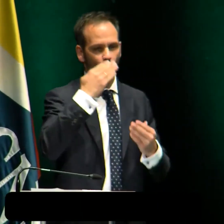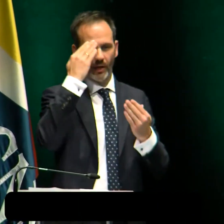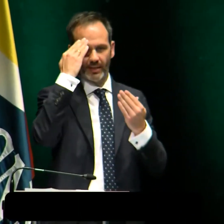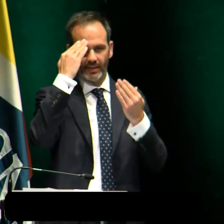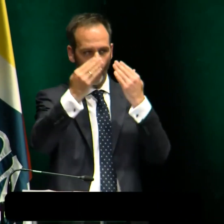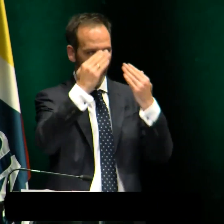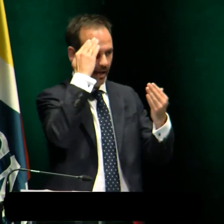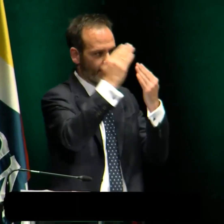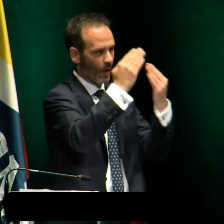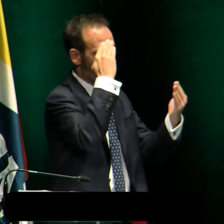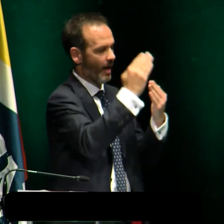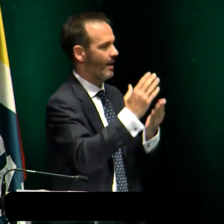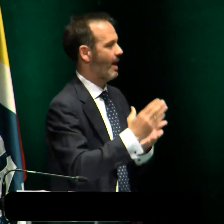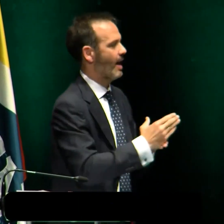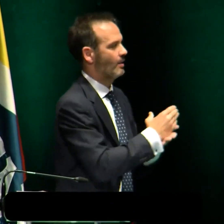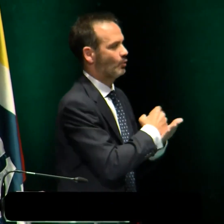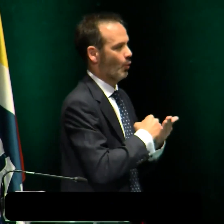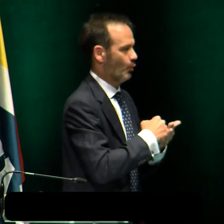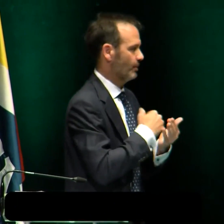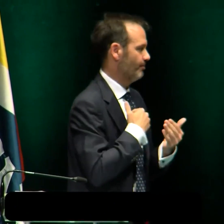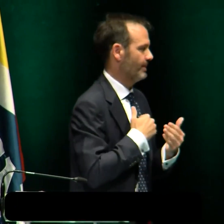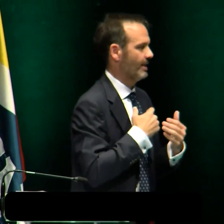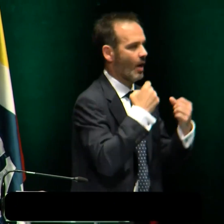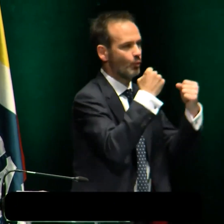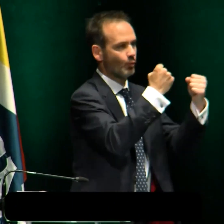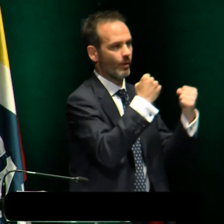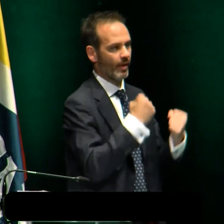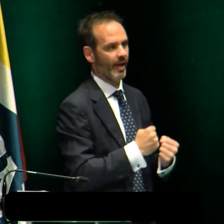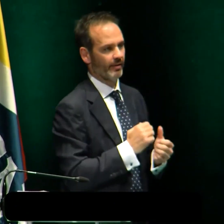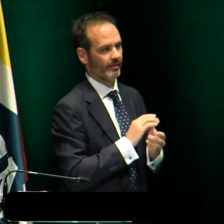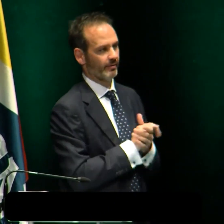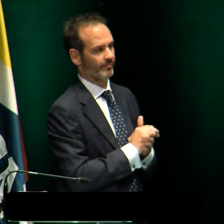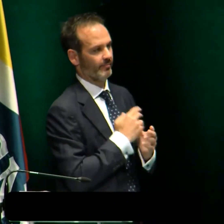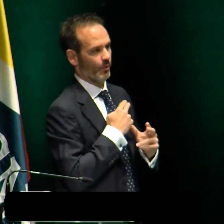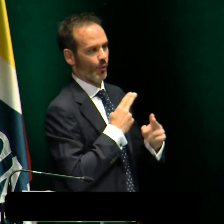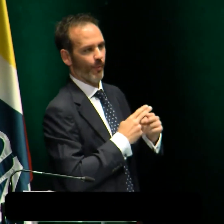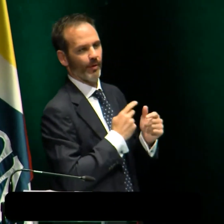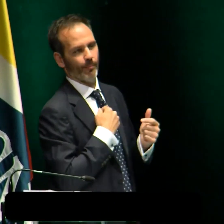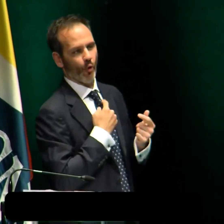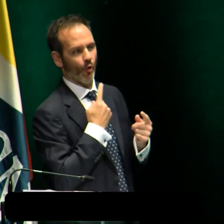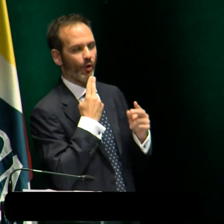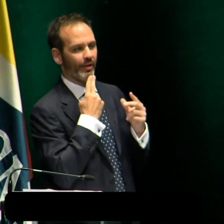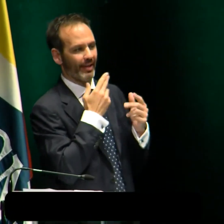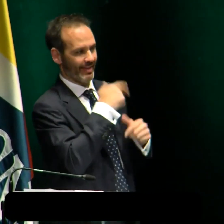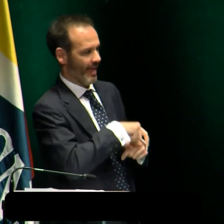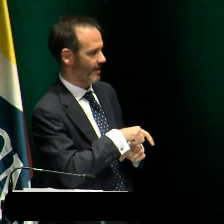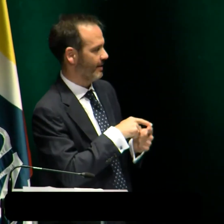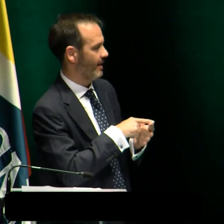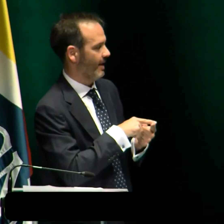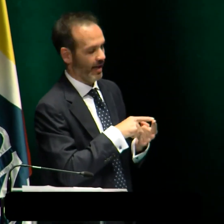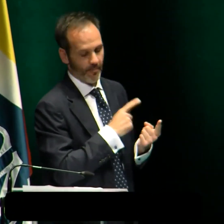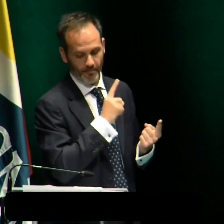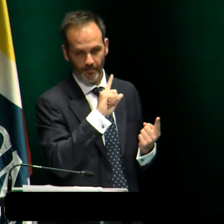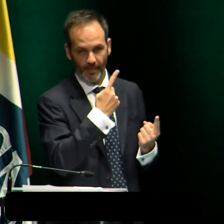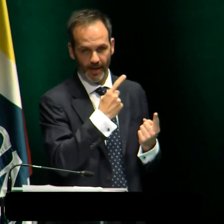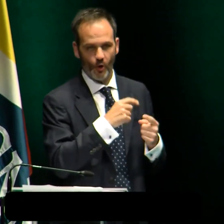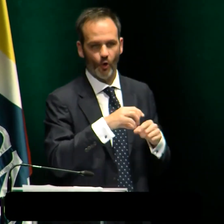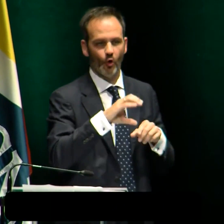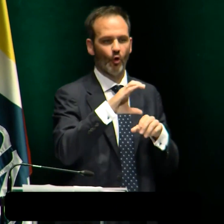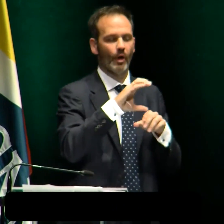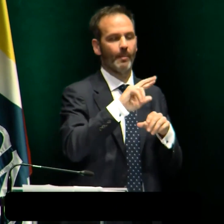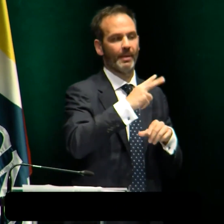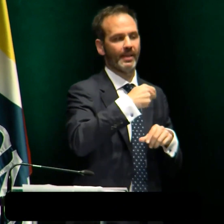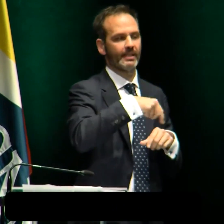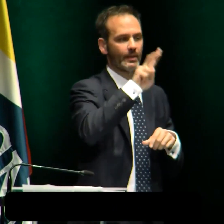Primero, saludaros a todas las personas, invitados, autoridades. Quiero